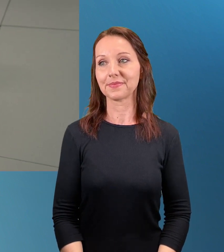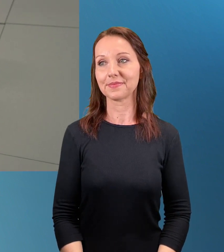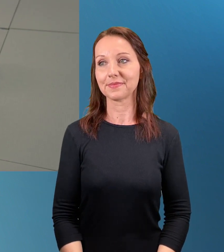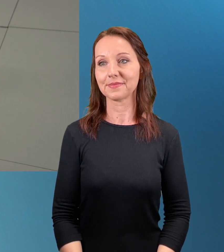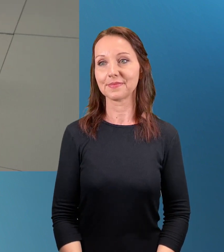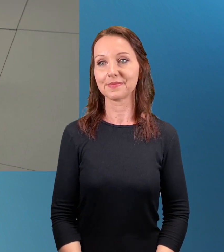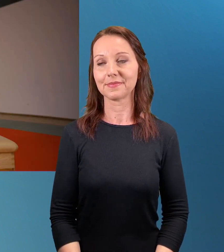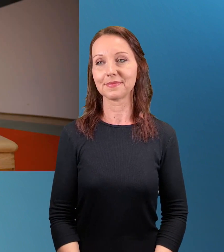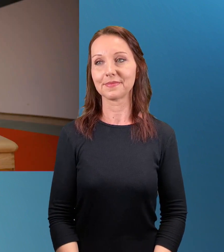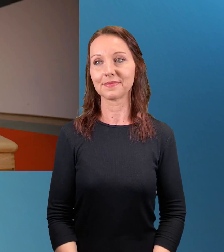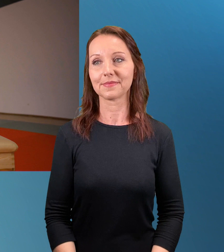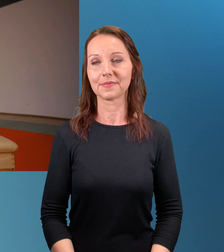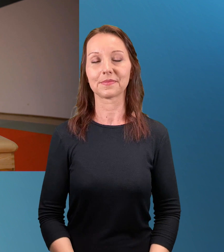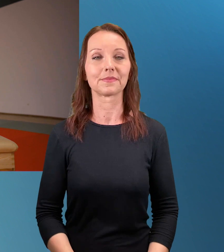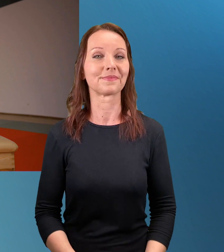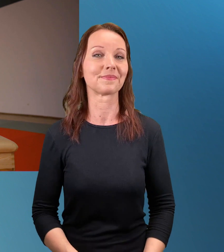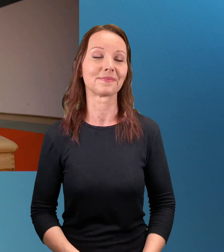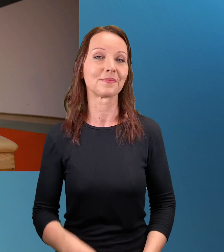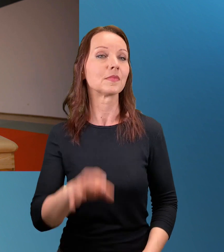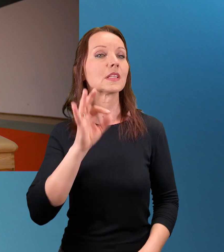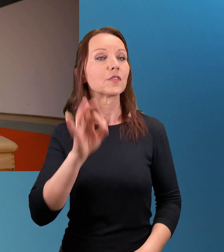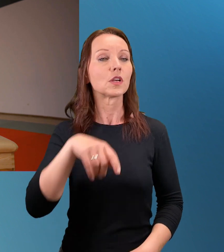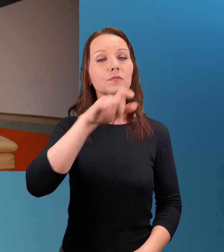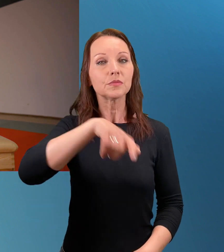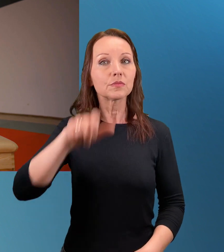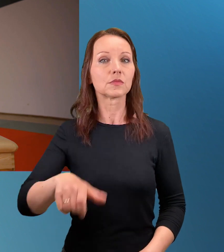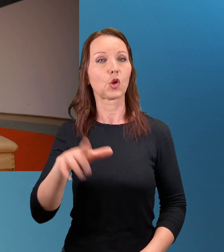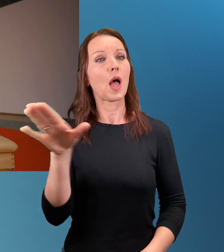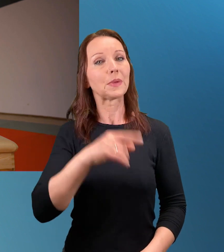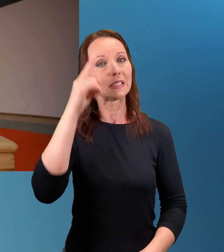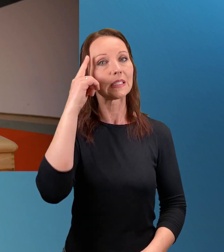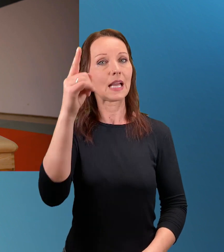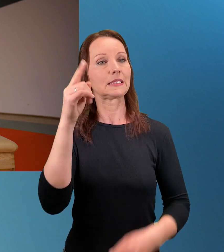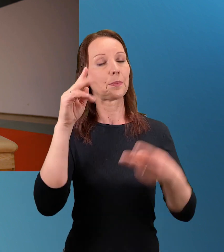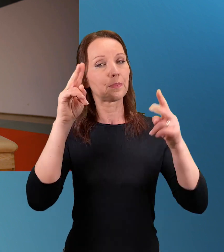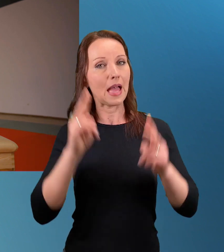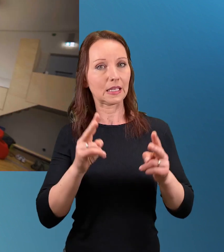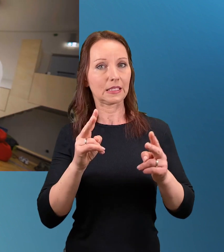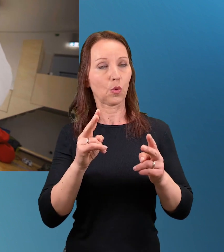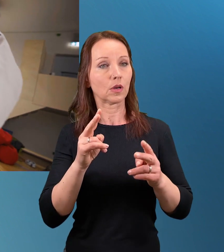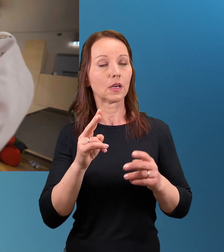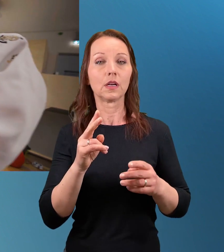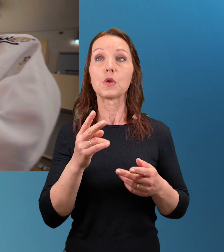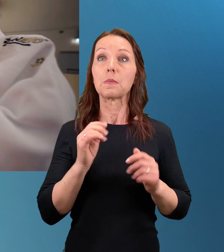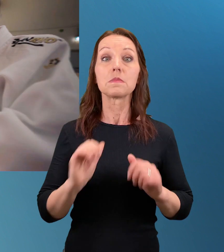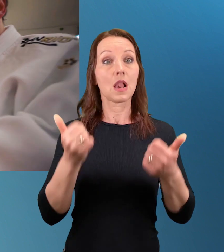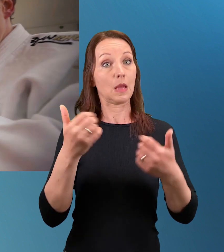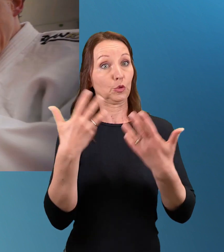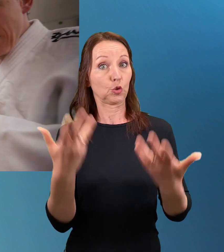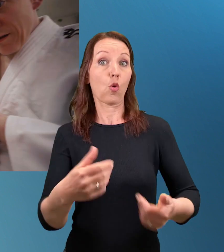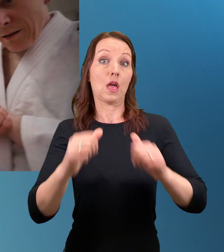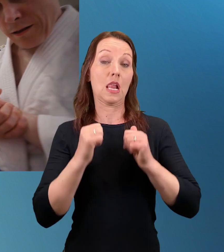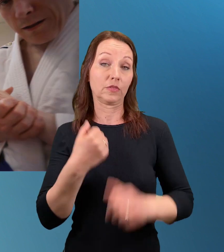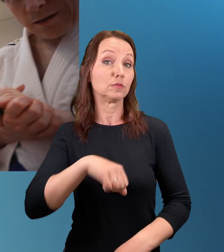Für die Menschen mit einer geistigen Beeinträchtigung ist das auch im Leben eine große Hilfe,